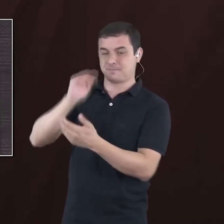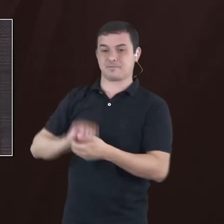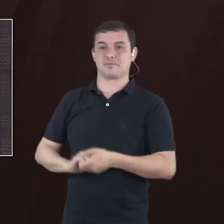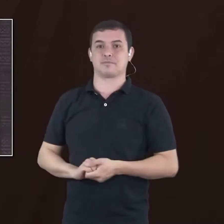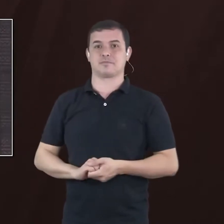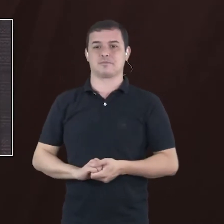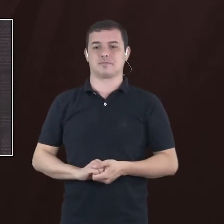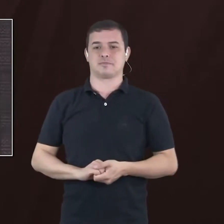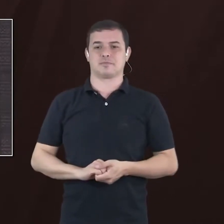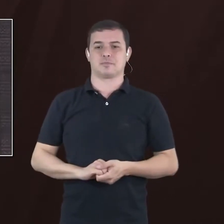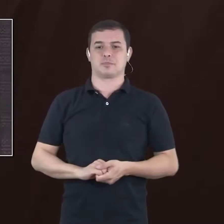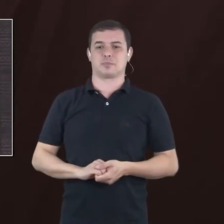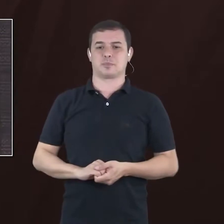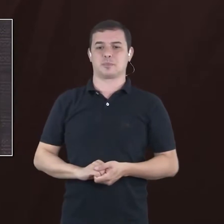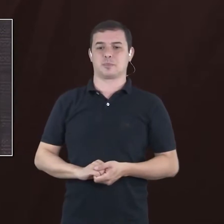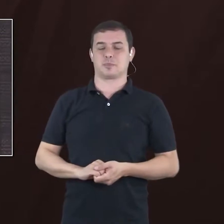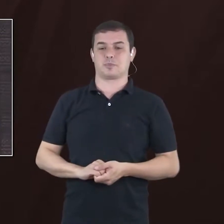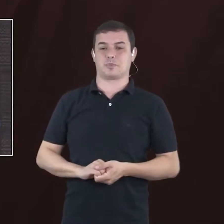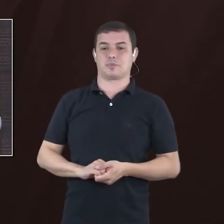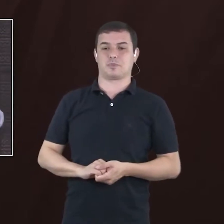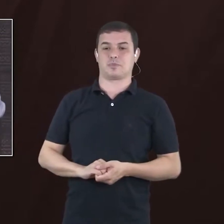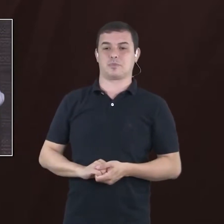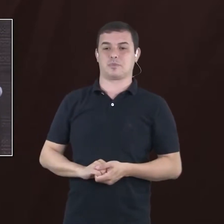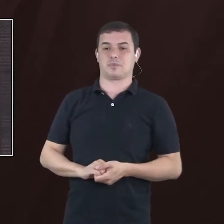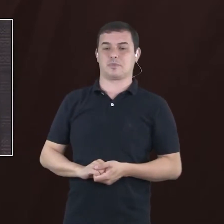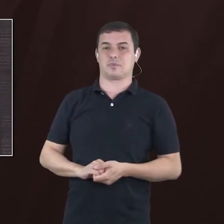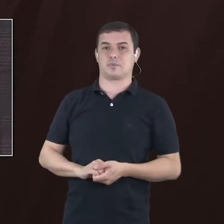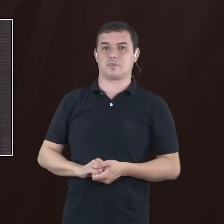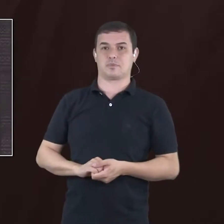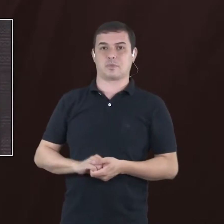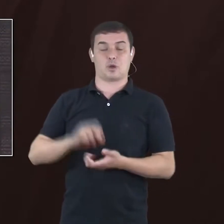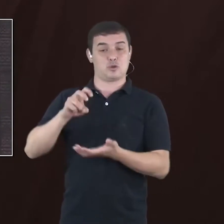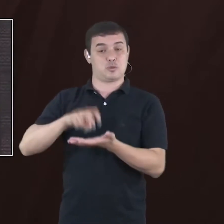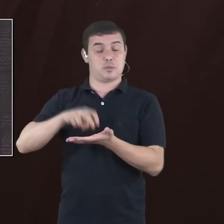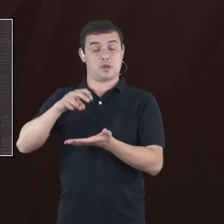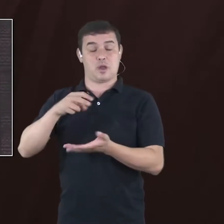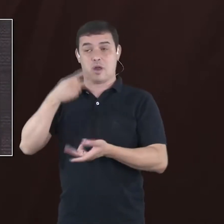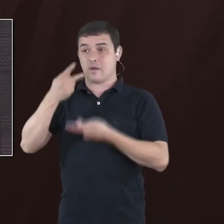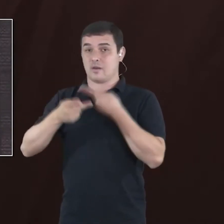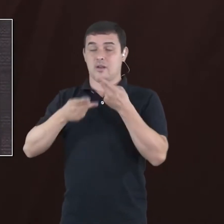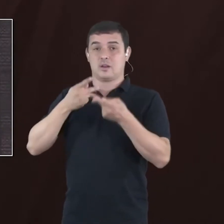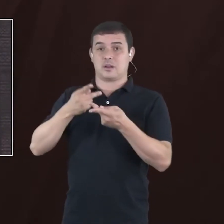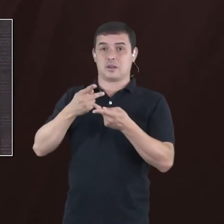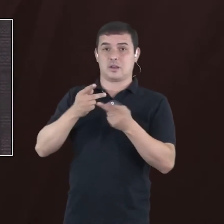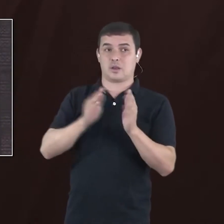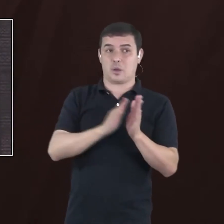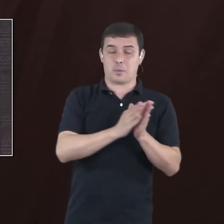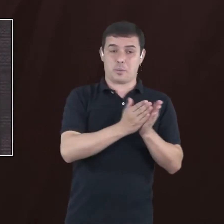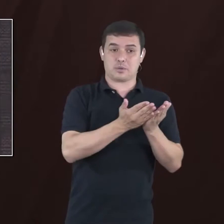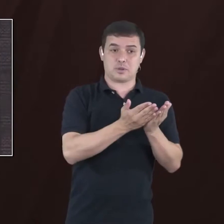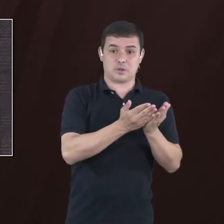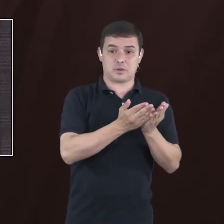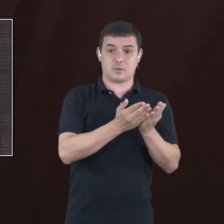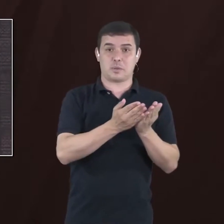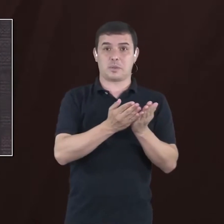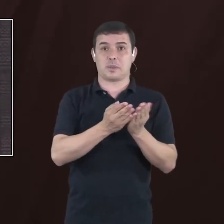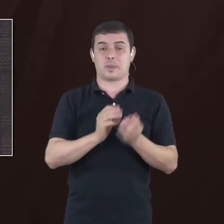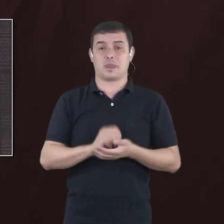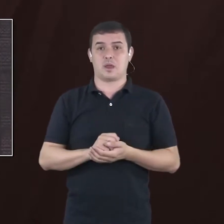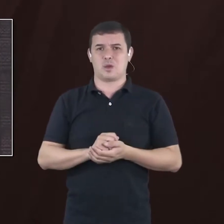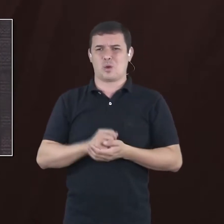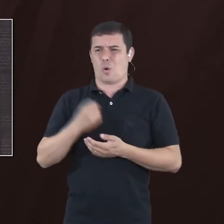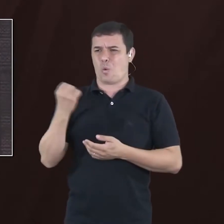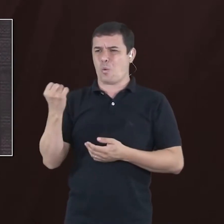puderam assistir hoje de manhã, eu também disse que na Bíblia, no Novo Testamento, o único